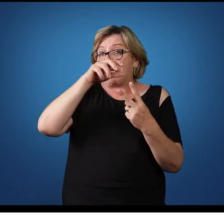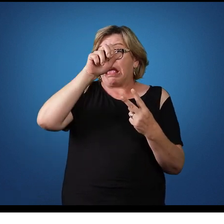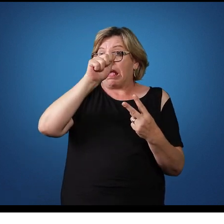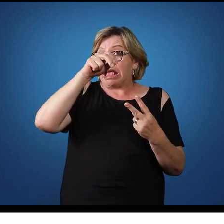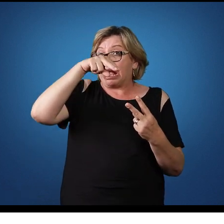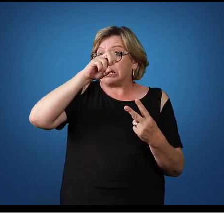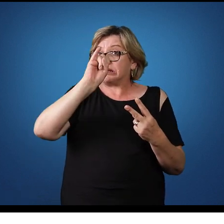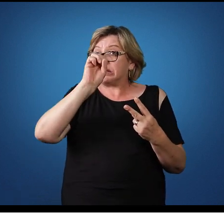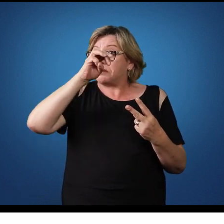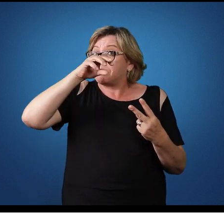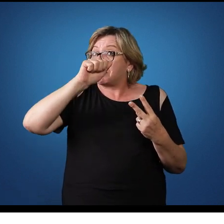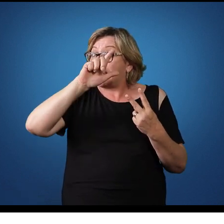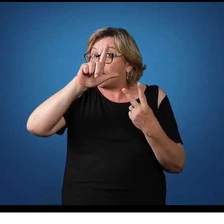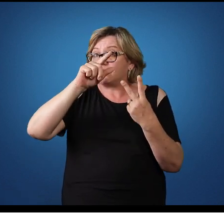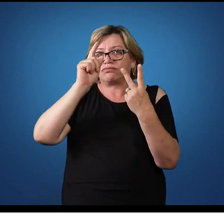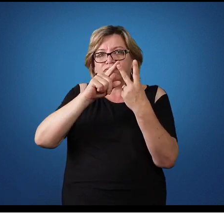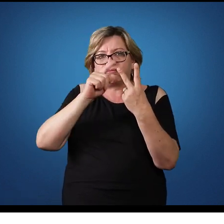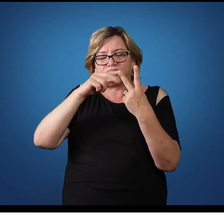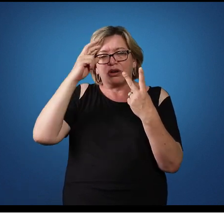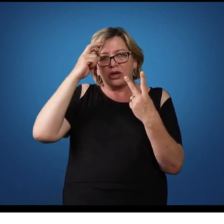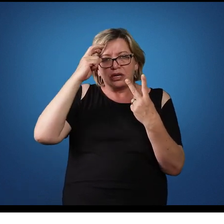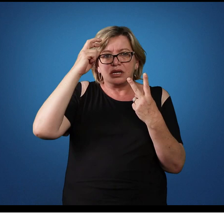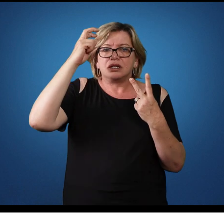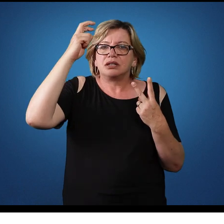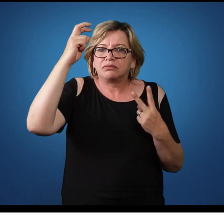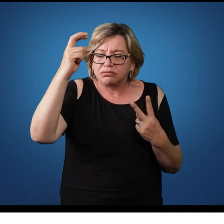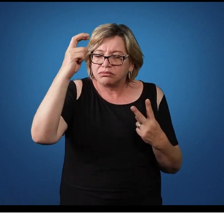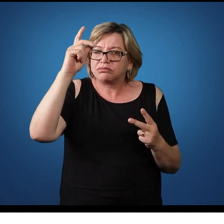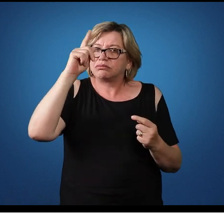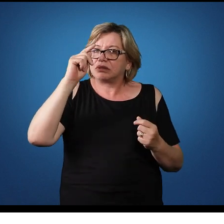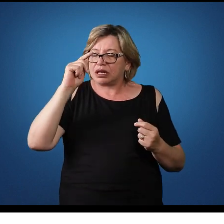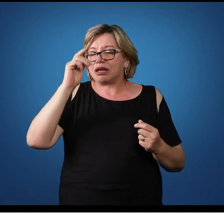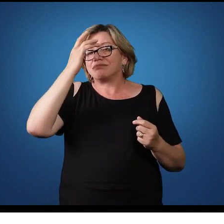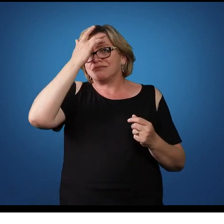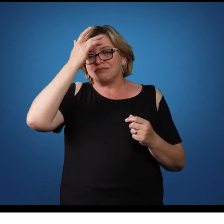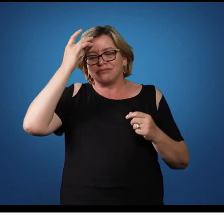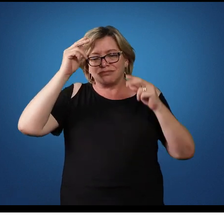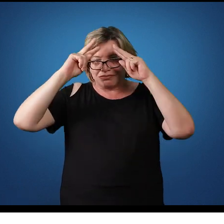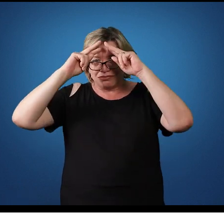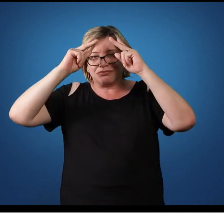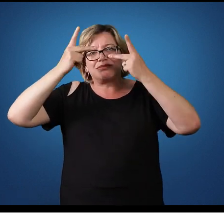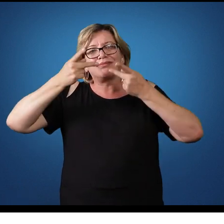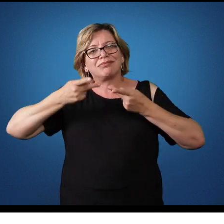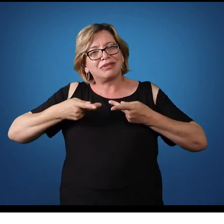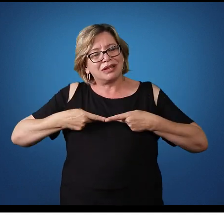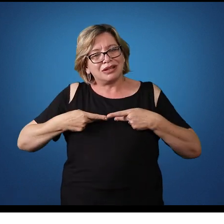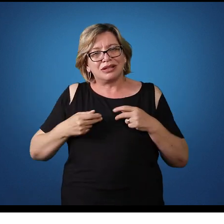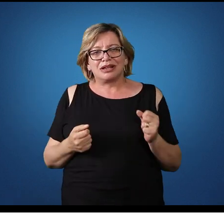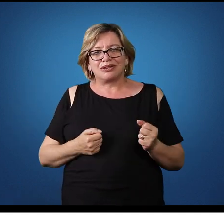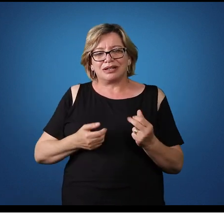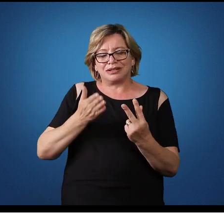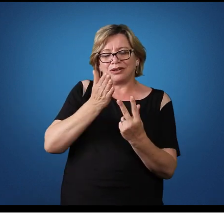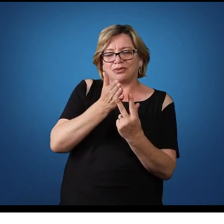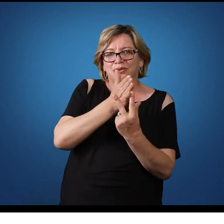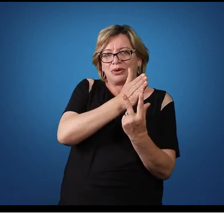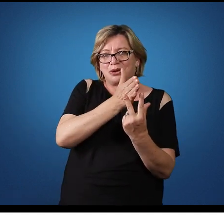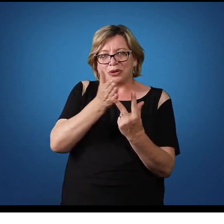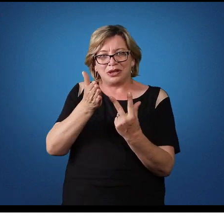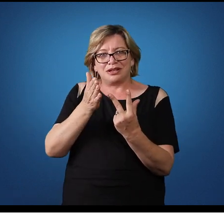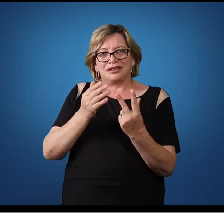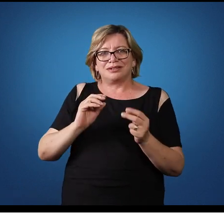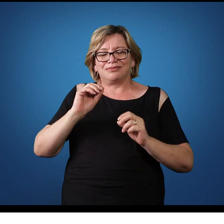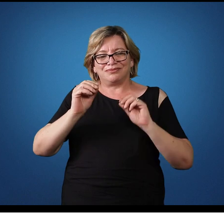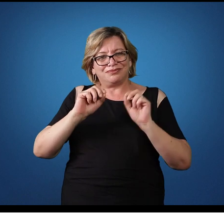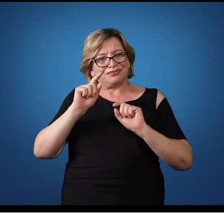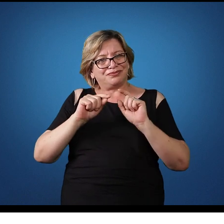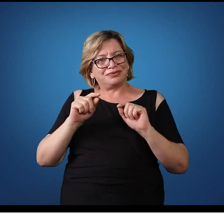um animal, e a sua racionalidade, ele tem que ser racional, tem que ter razão. Separadas, essas duas condições